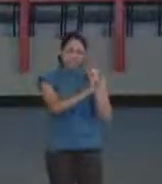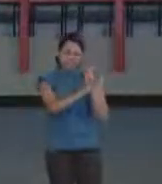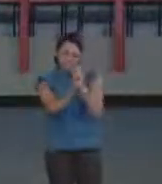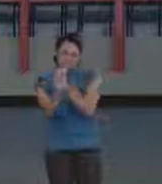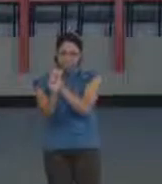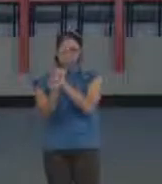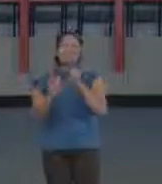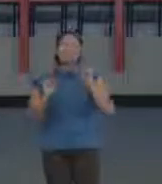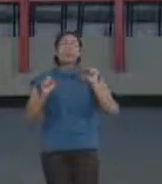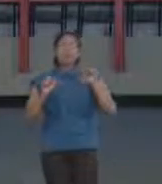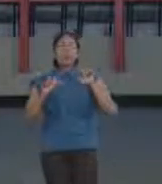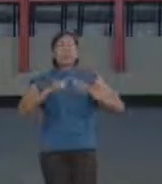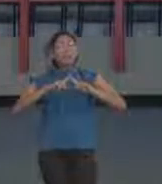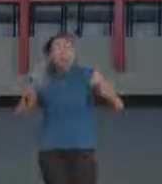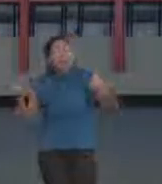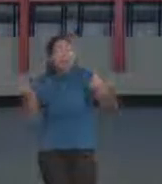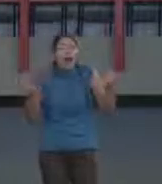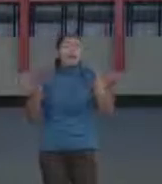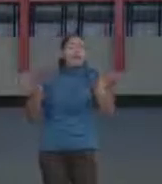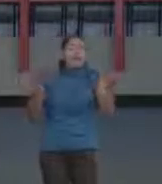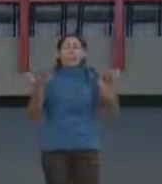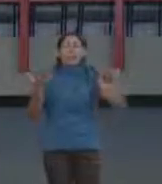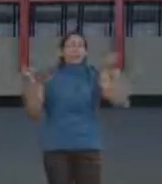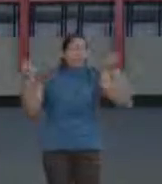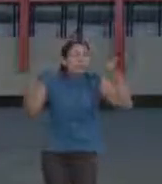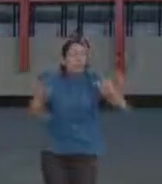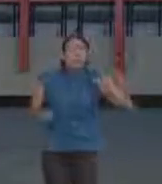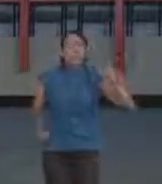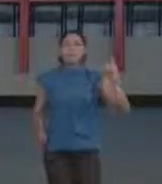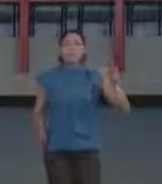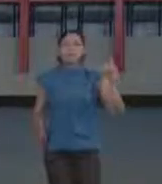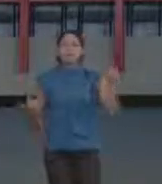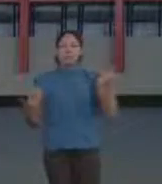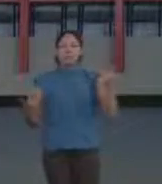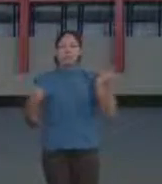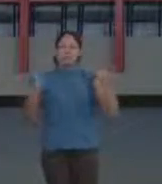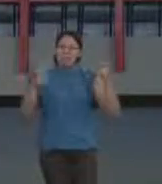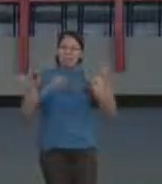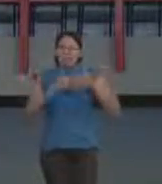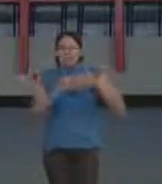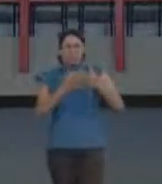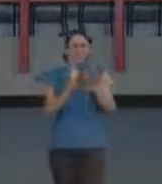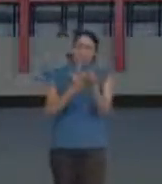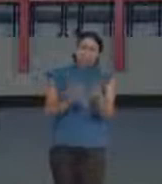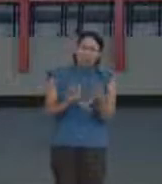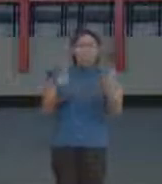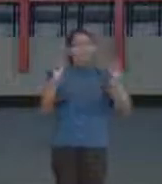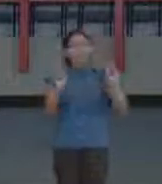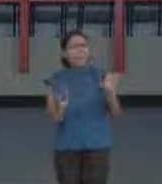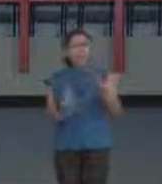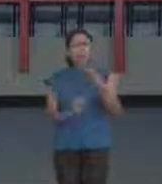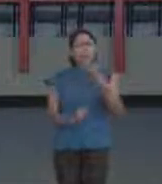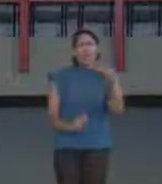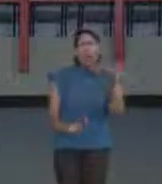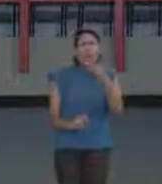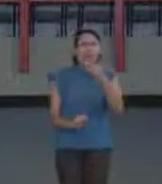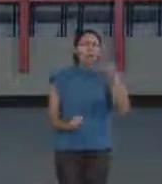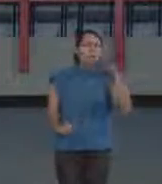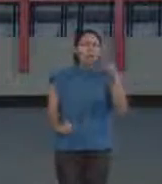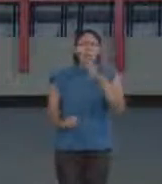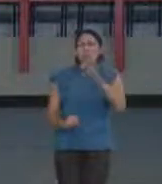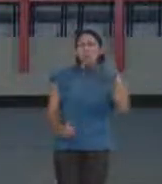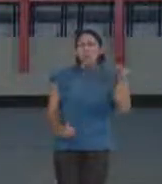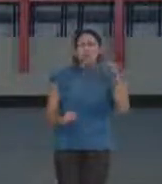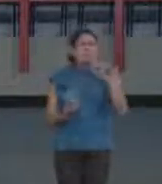Beleza? Mas como eu disse, essa informação era desnecessária. Tanto faria ele dizer ou não, podia ser 300, podia ser 400, podiam